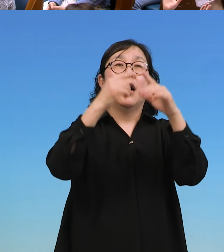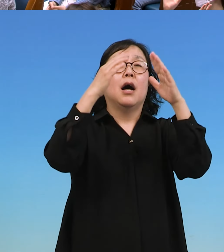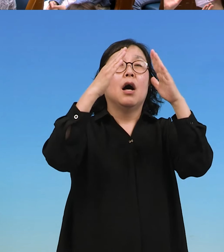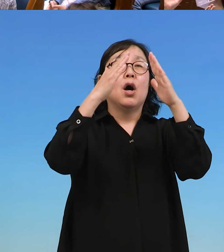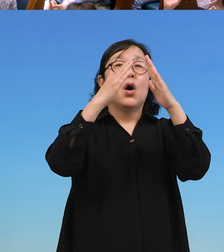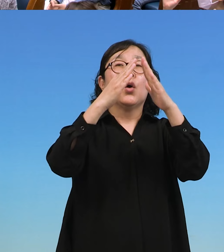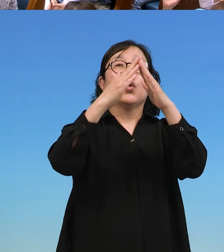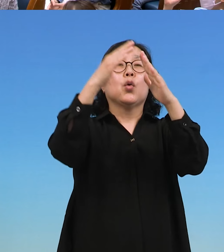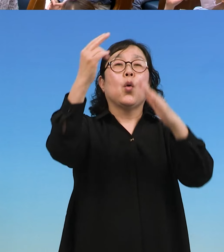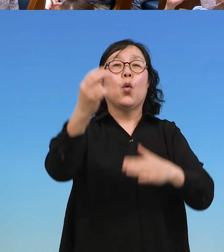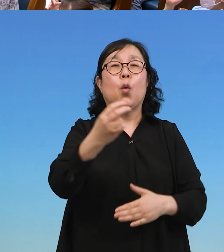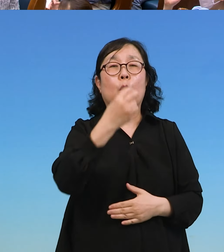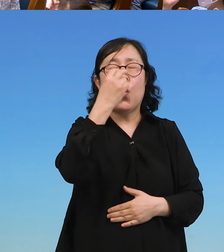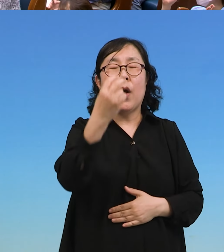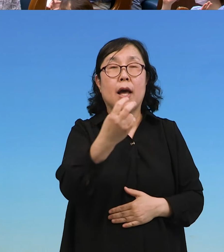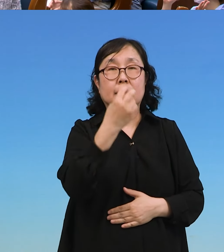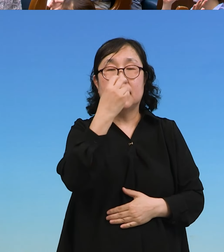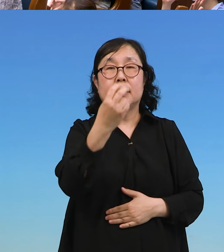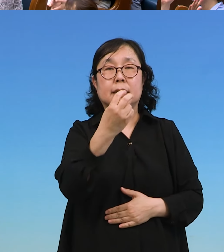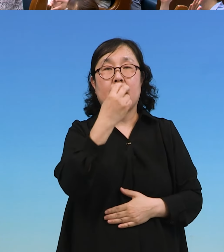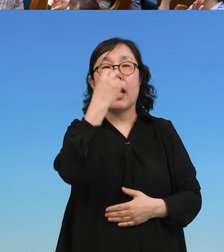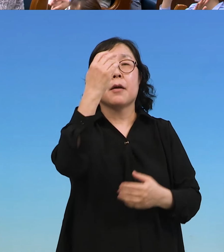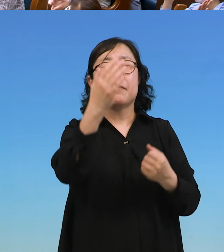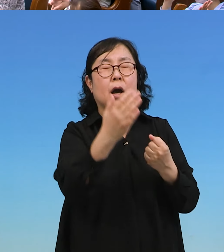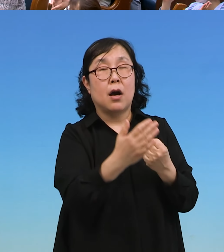교회는 생명이니